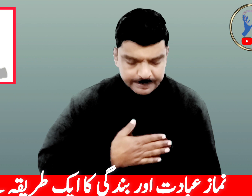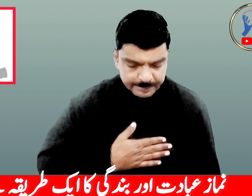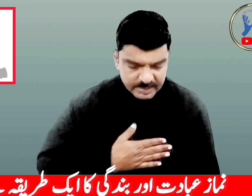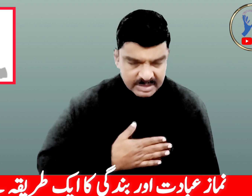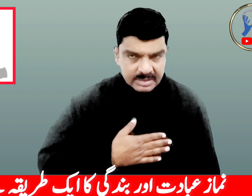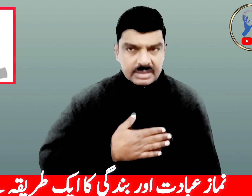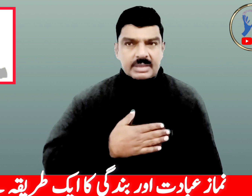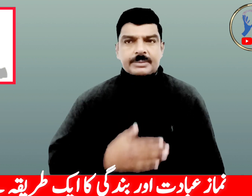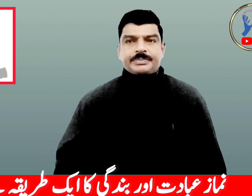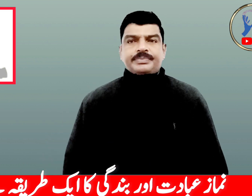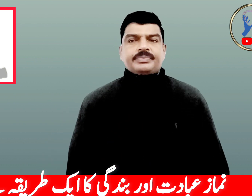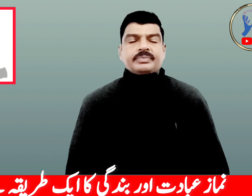بندگی